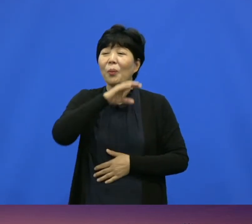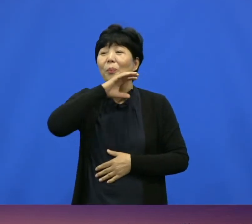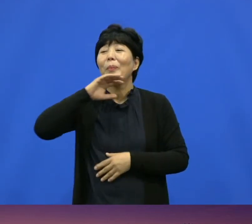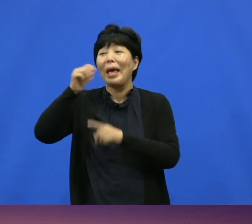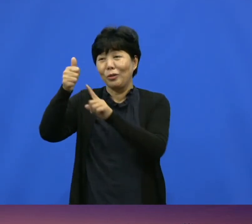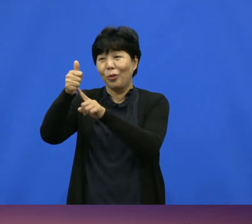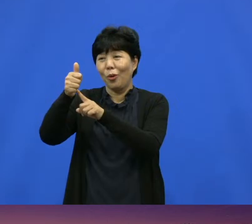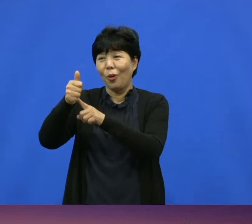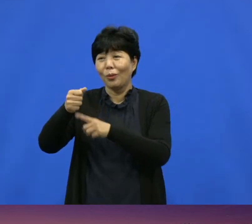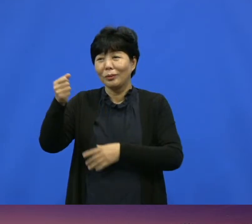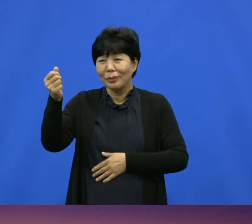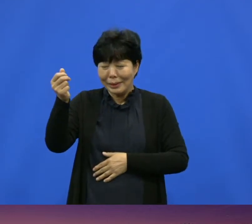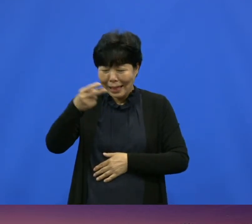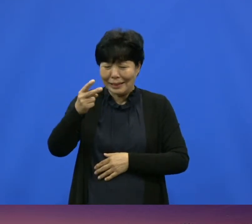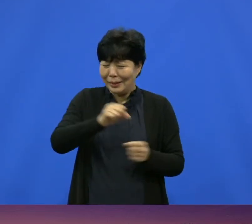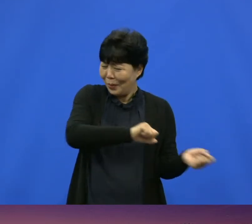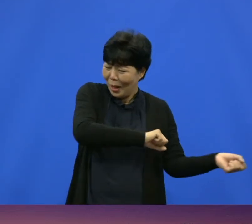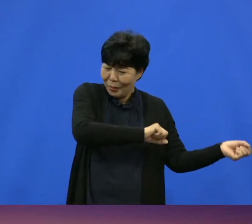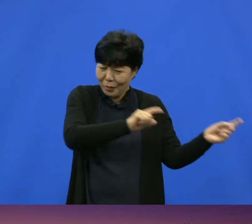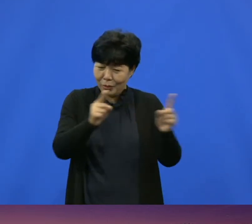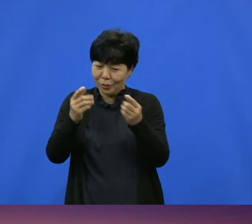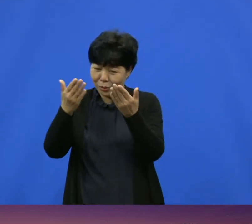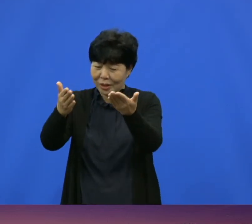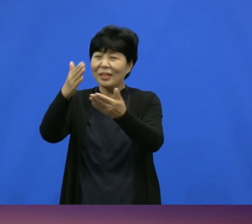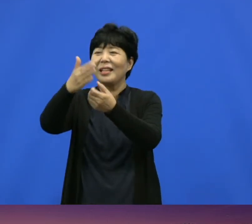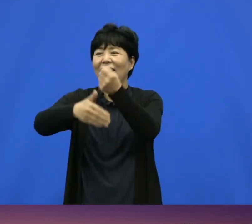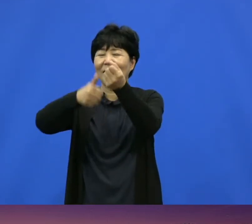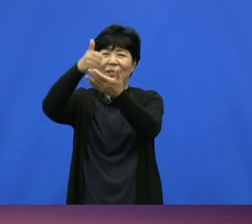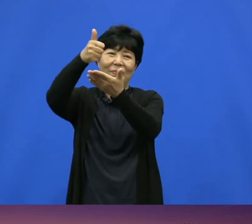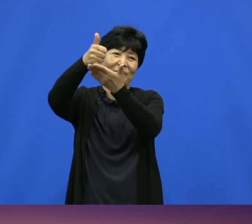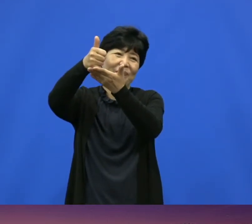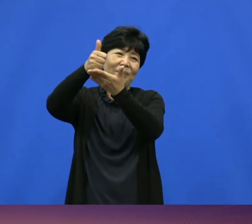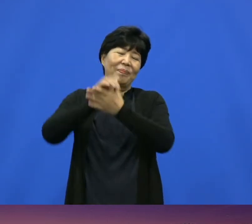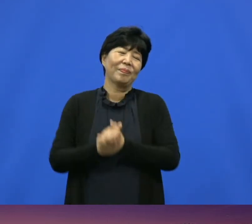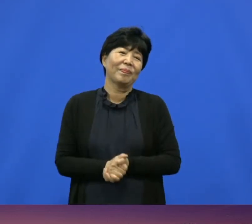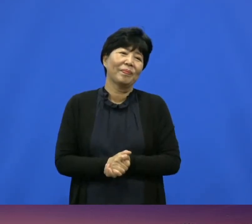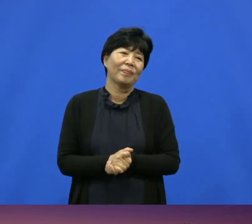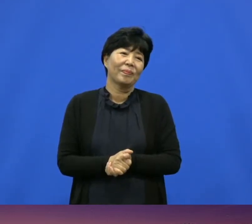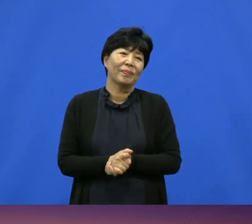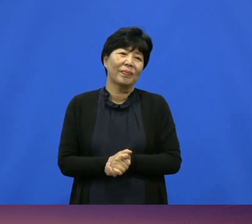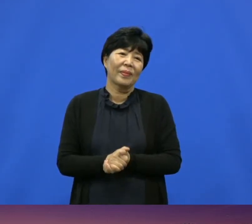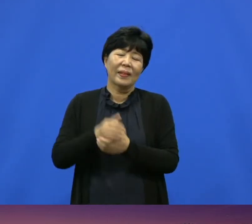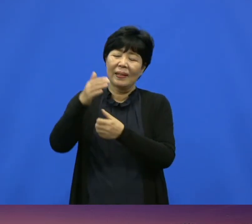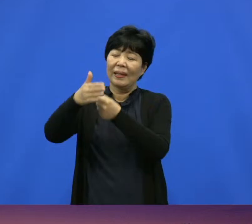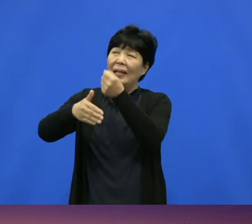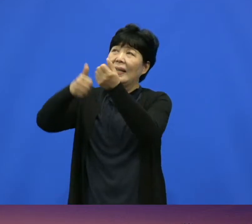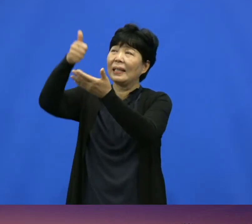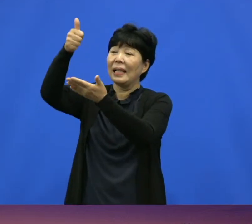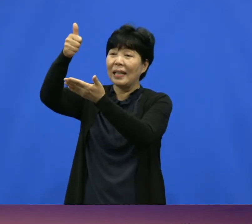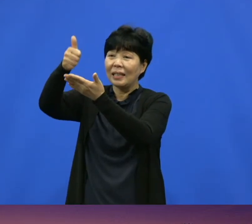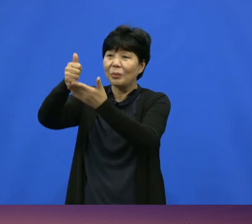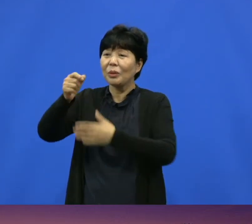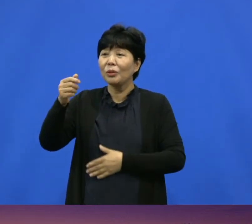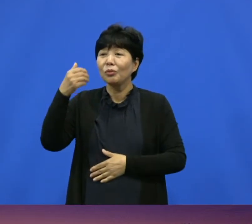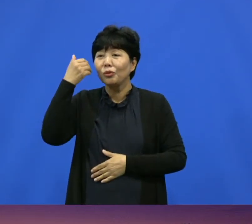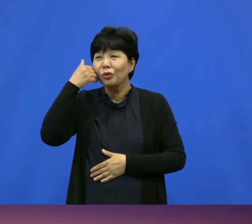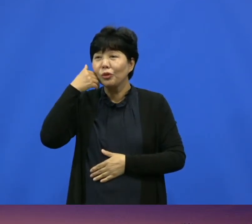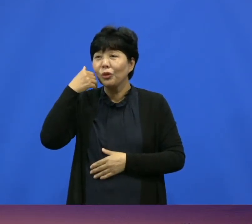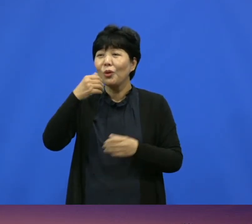베드로를 다시 일으켜 세우신 분이 바로 우리 하나님이시라는 거예요. 그분은 회복의